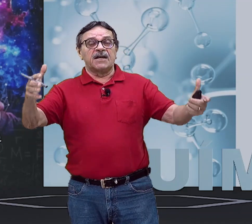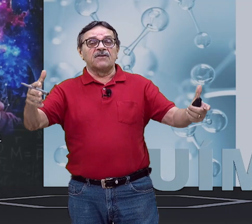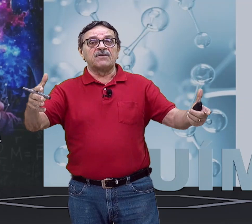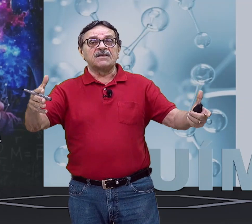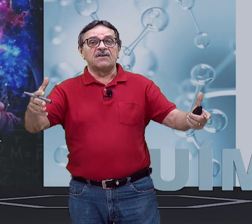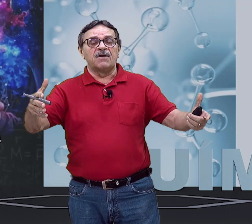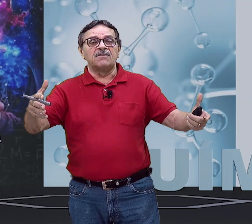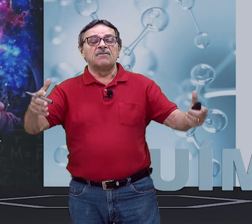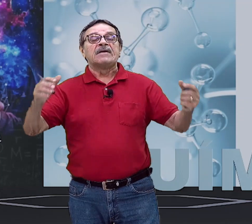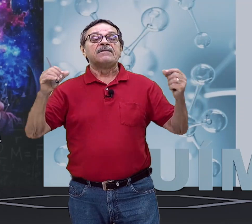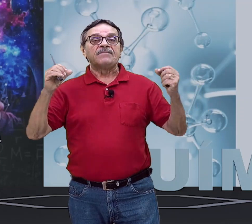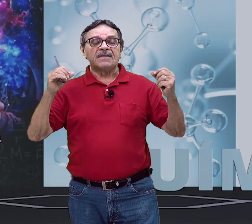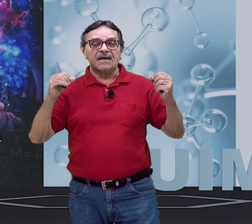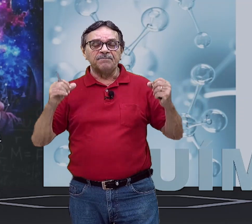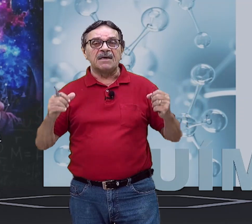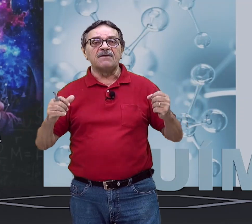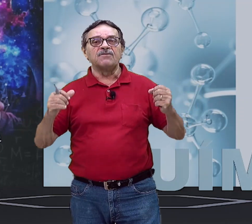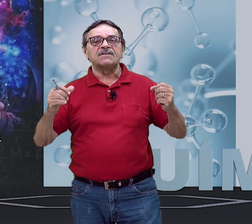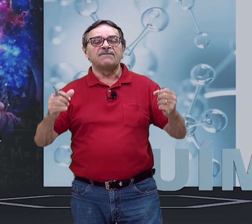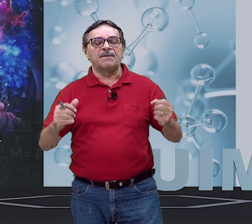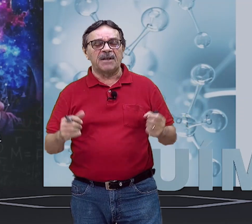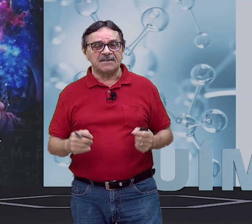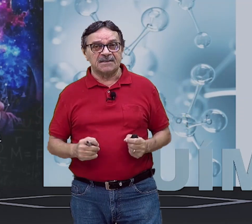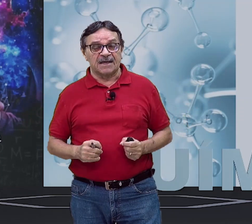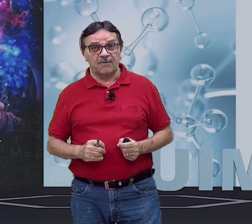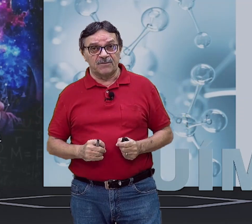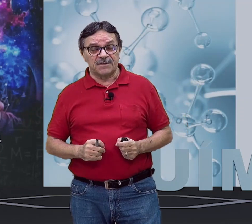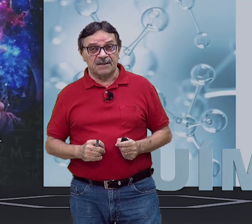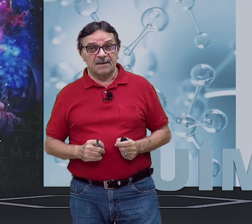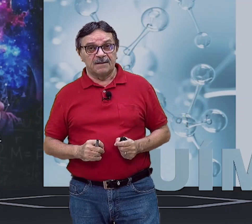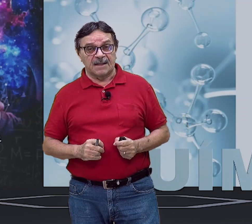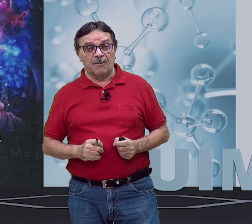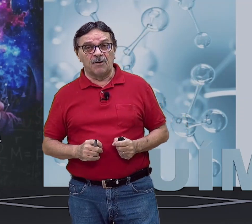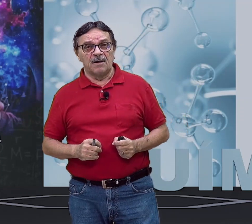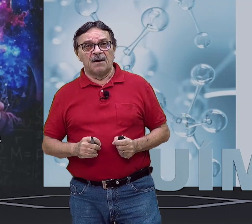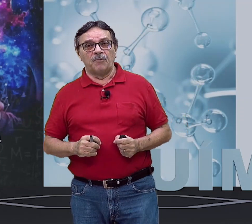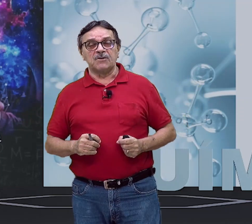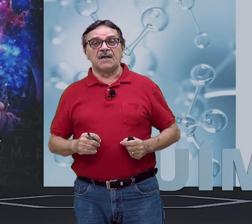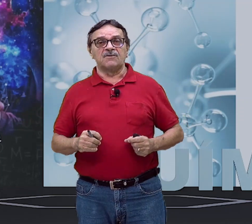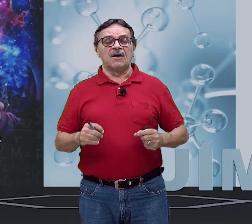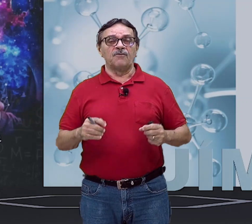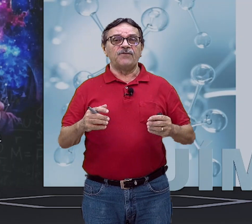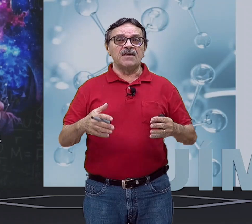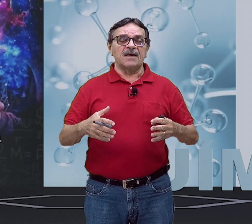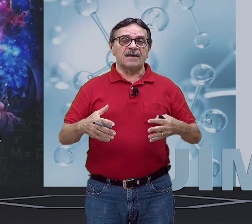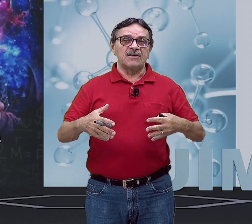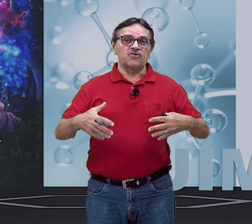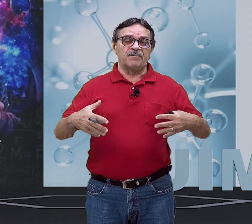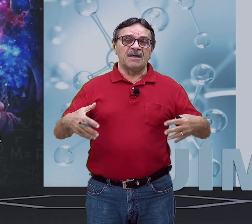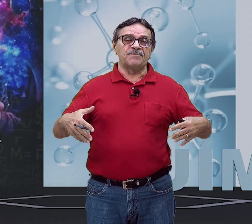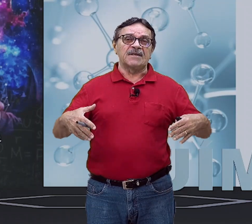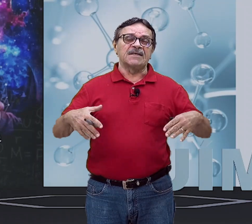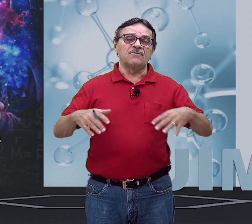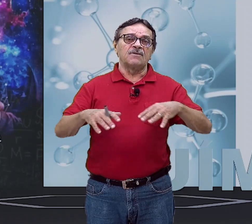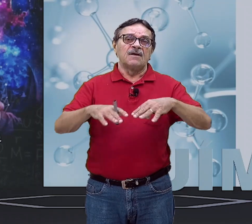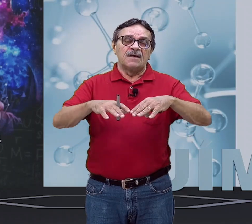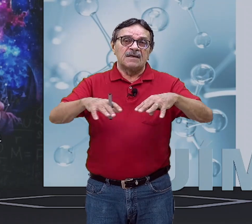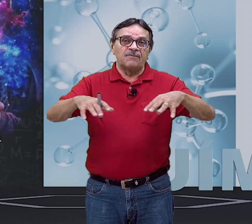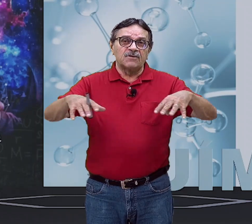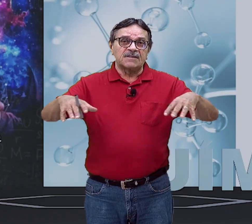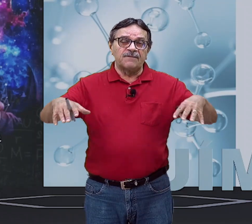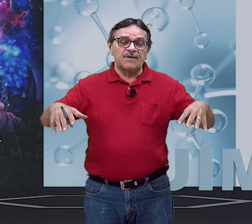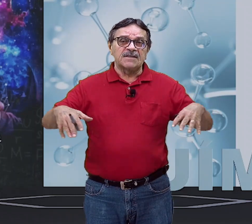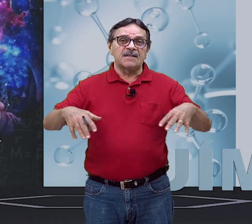você chegar no terceiro ano, também você vai precisar conhecer, tá bom? Portanto, não fique aqui somente pensando